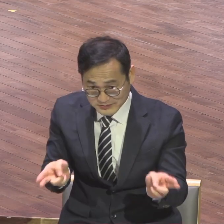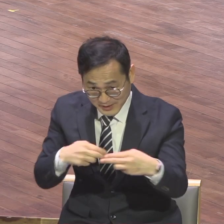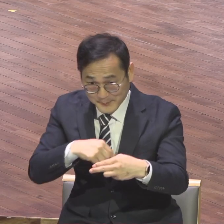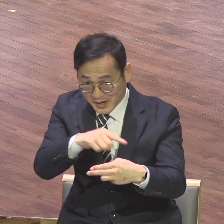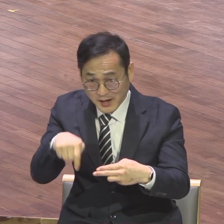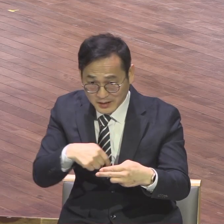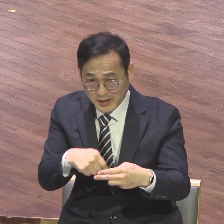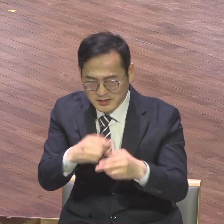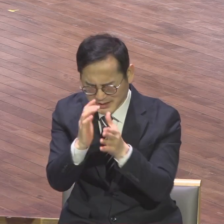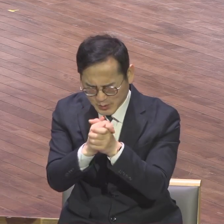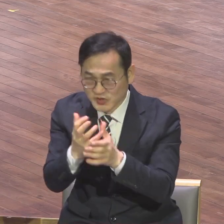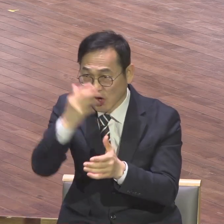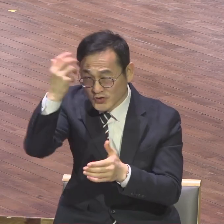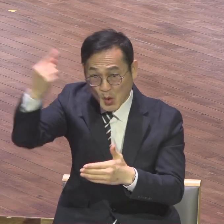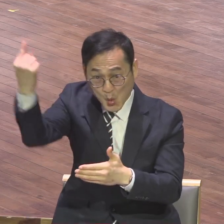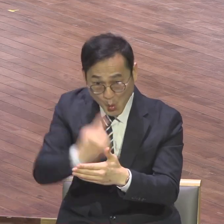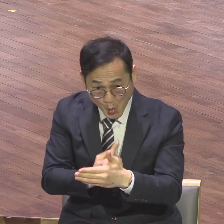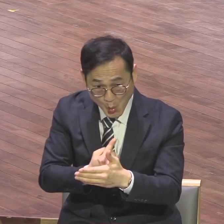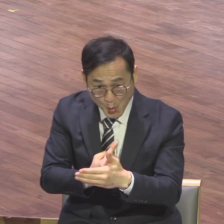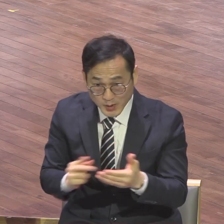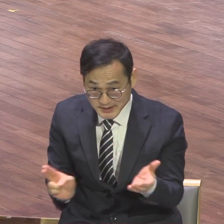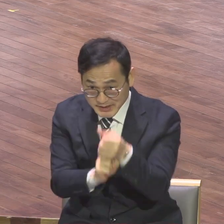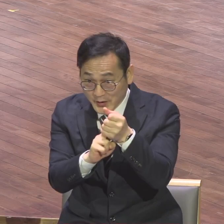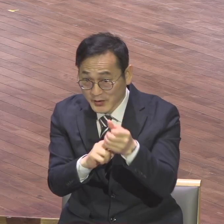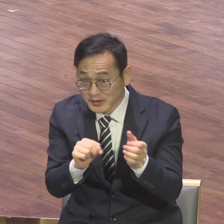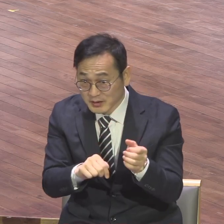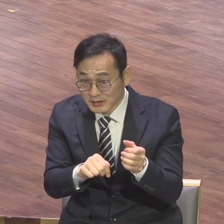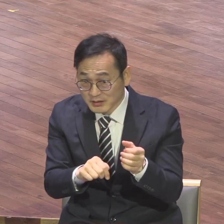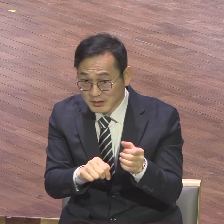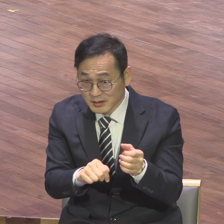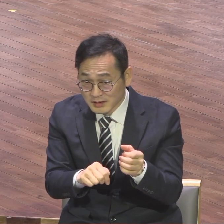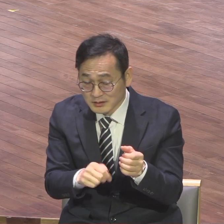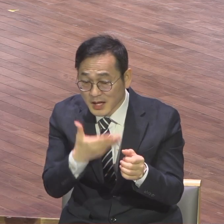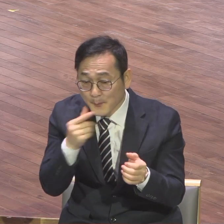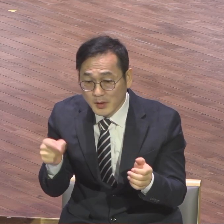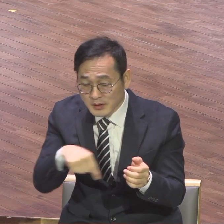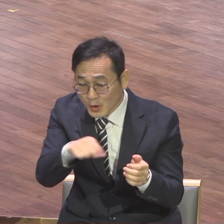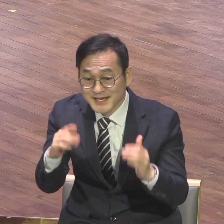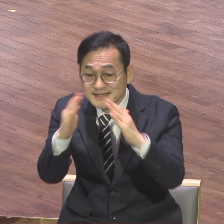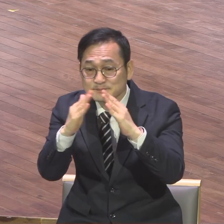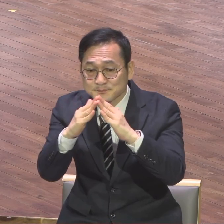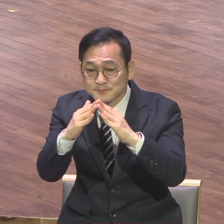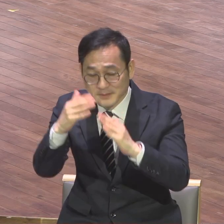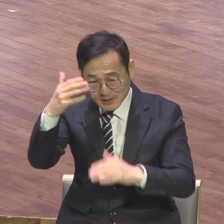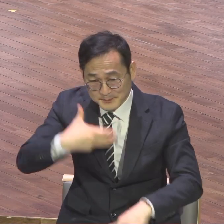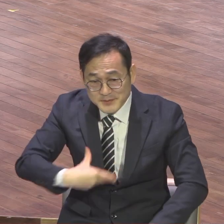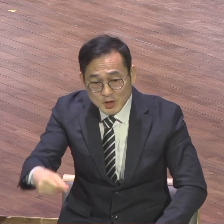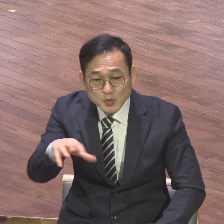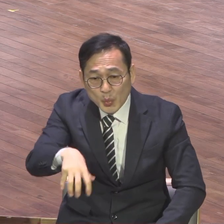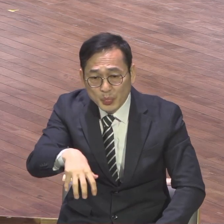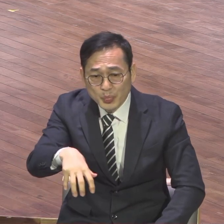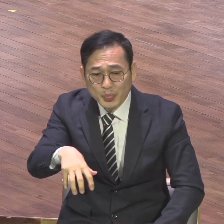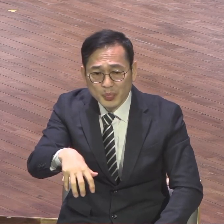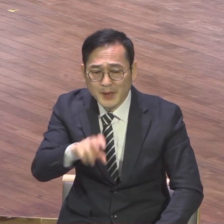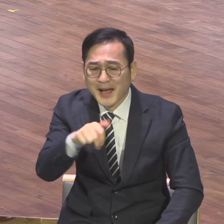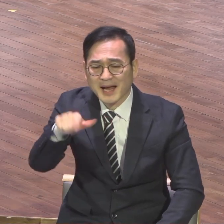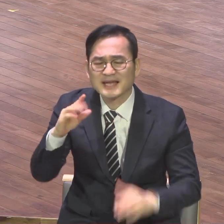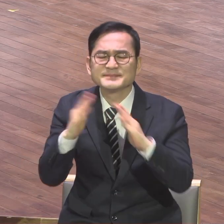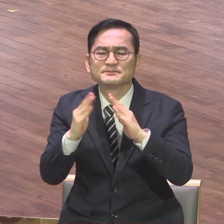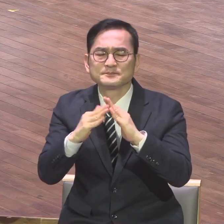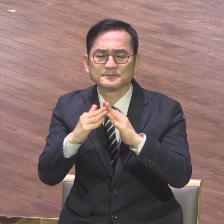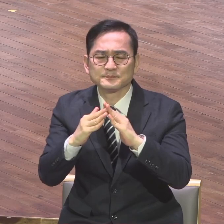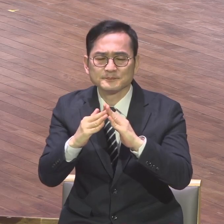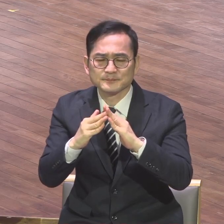시작되는데 이 마가다락방의 마가가 바로 이 사람이에요. 다시 말하면 마가 집에서 기도가 시작된 겁니다.